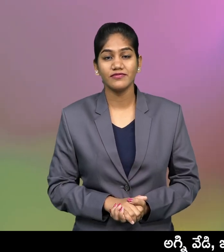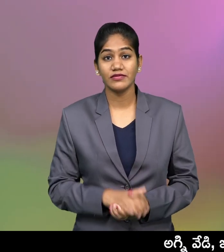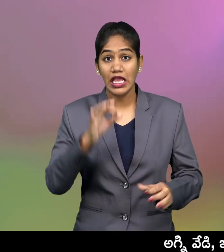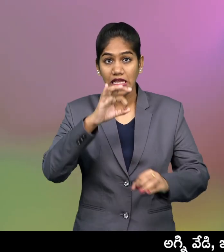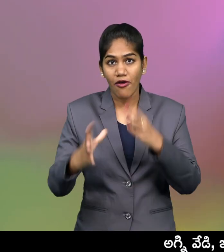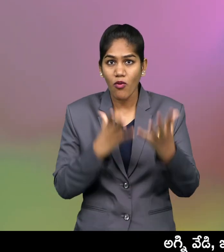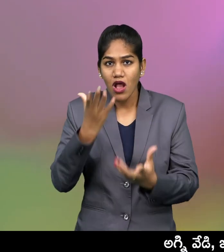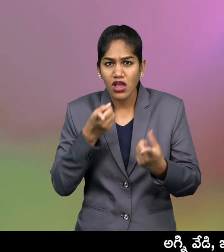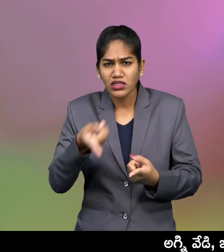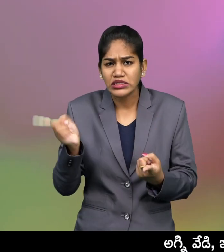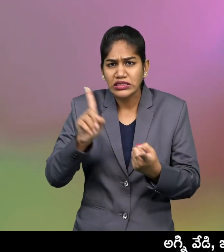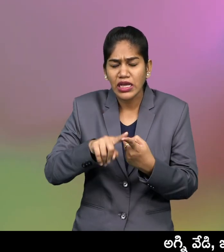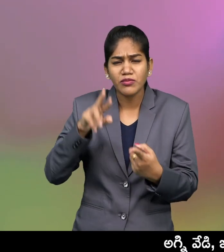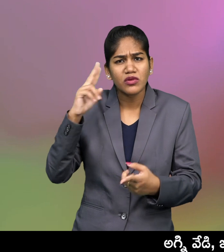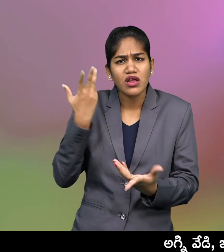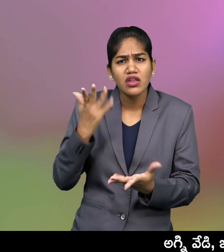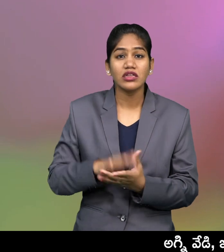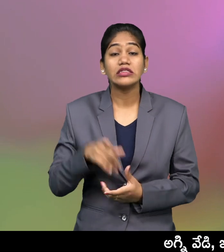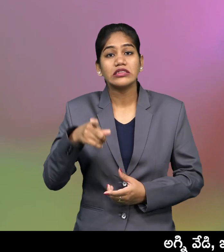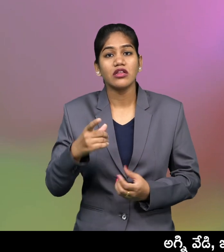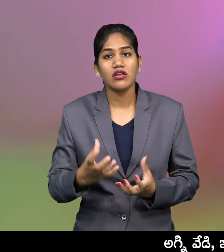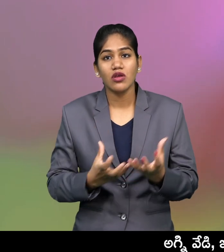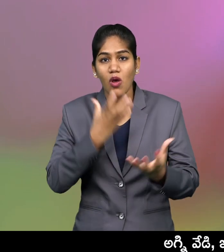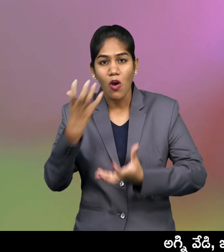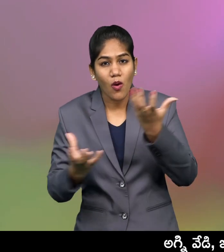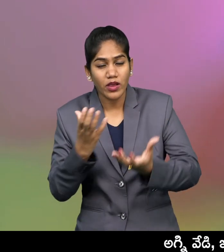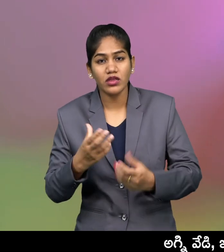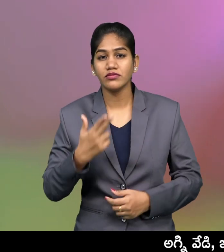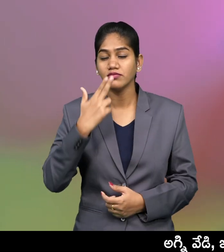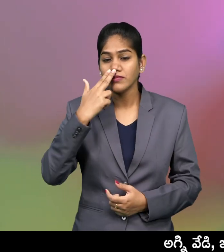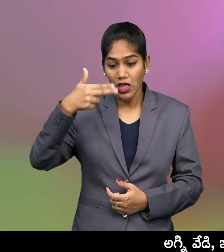అగ్ని వేడి, ఇంధనం మరియు ఆక్సిజన్ వల్ల కలుగుతుంది.